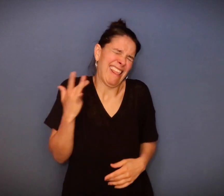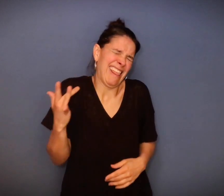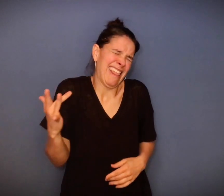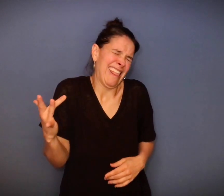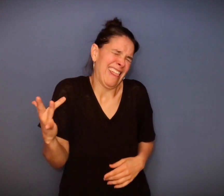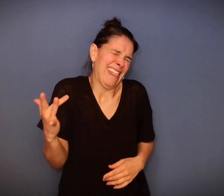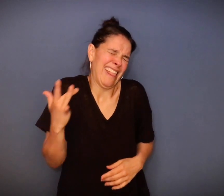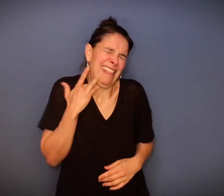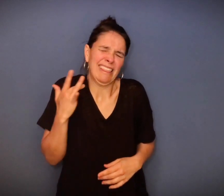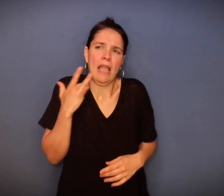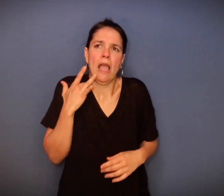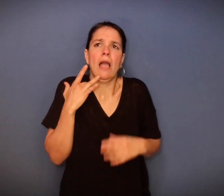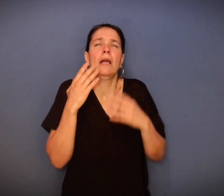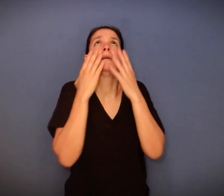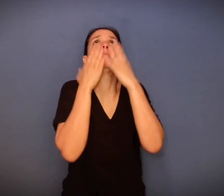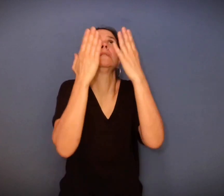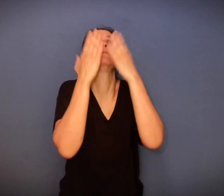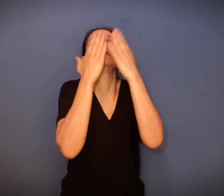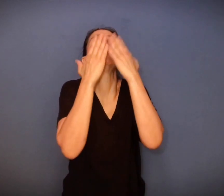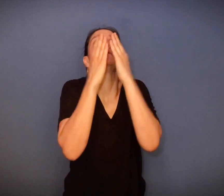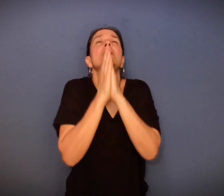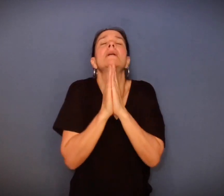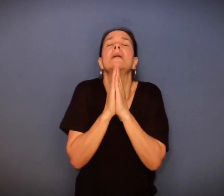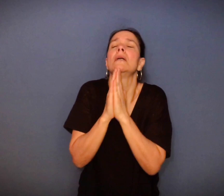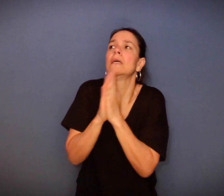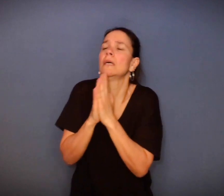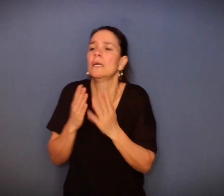suis si laid que même le chien ne veut pas me mordre.